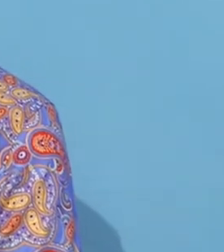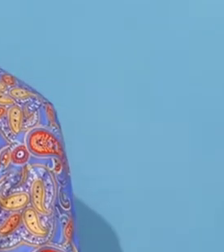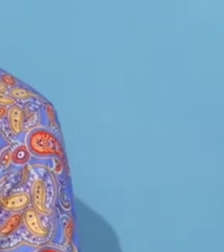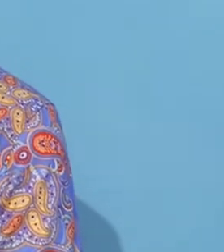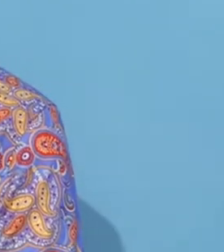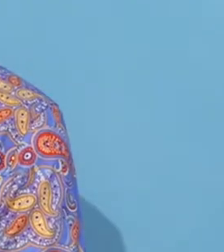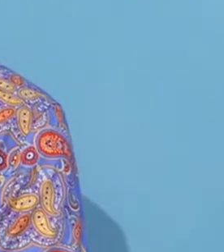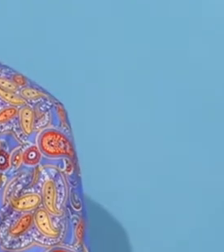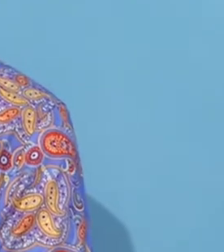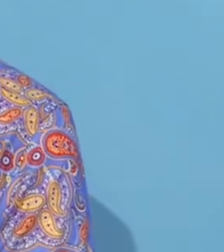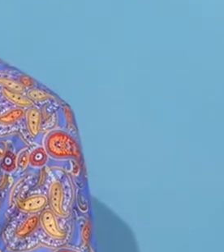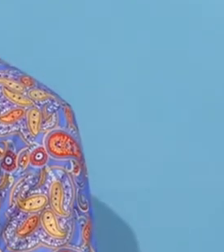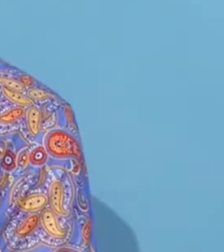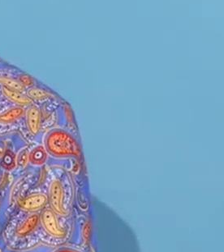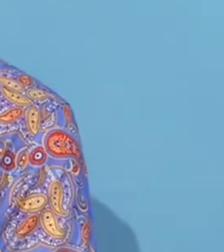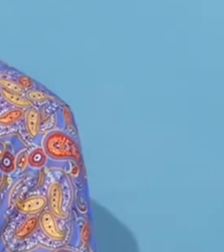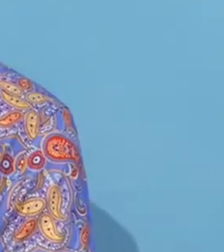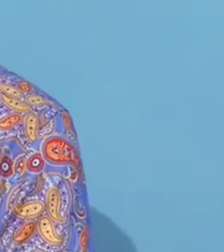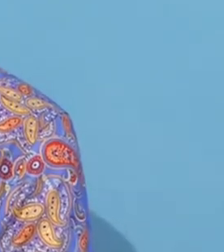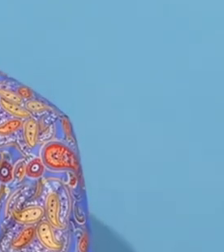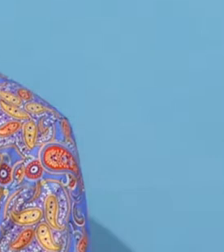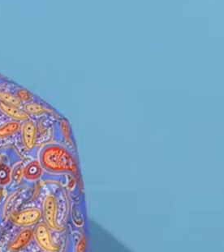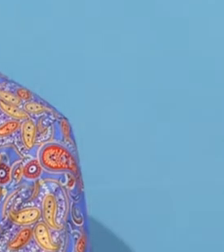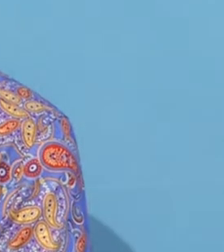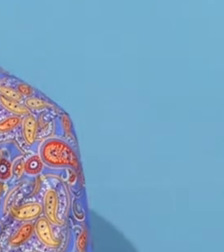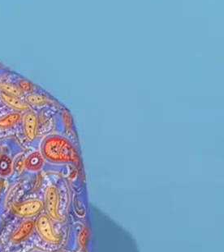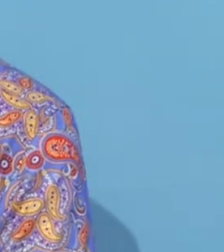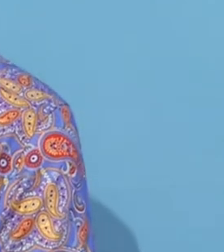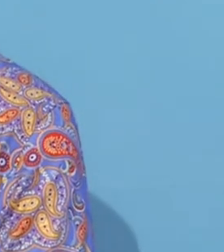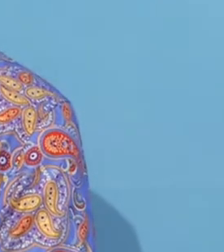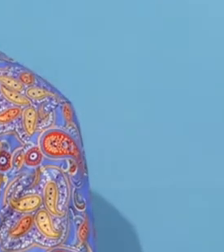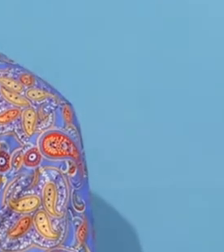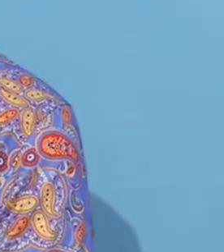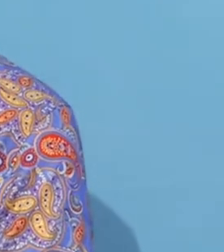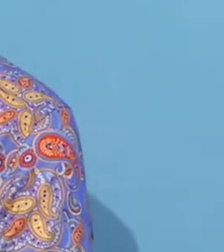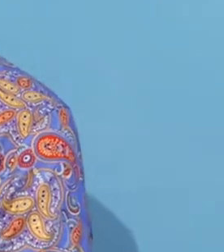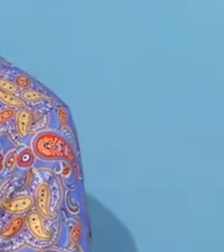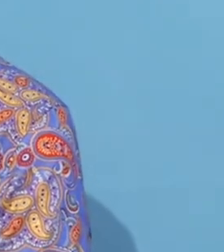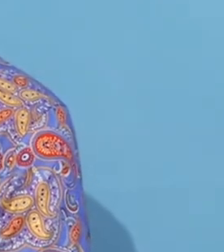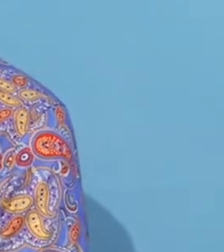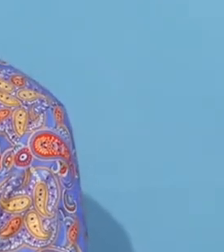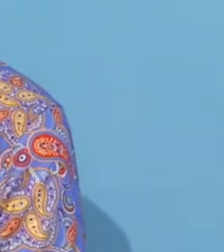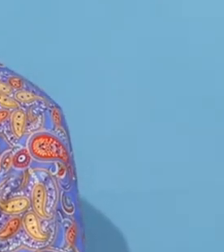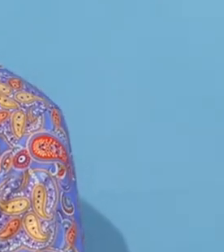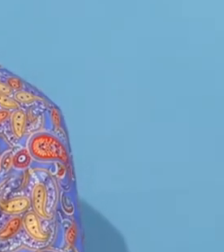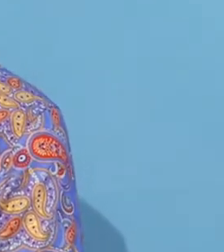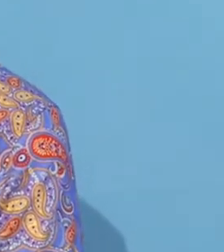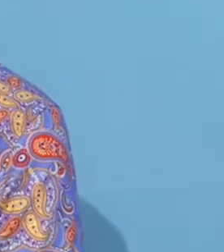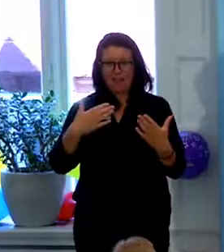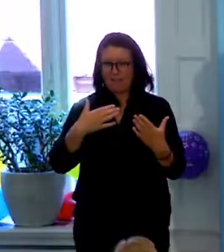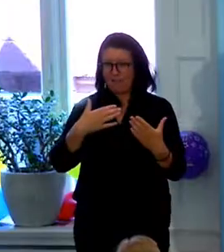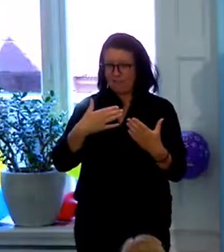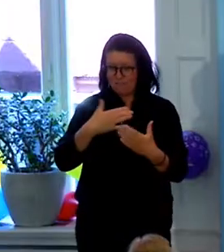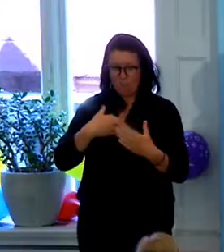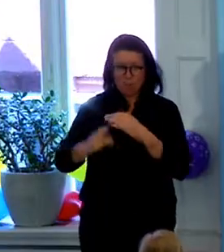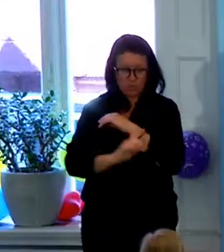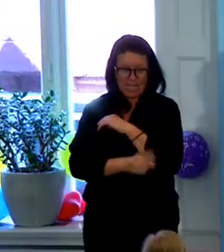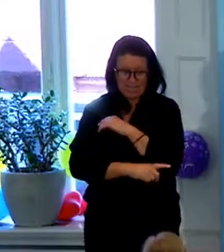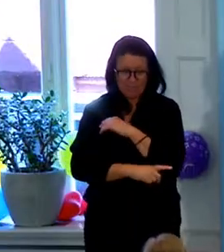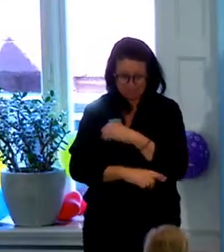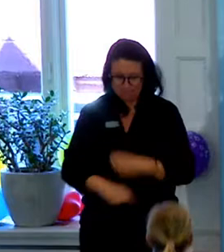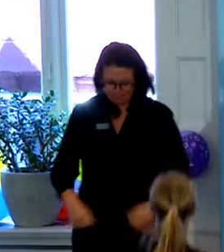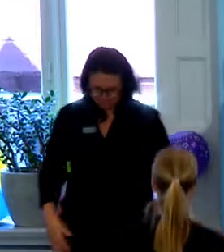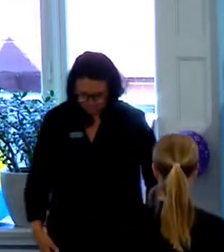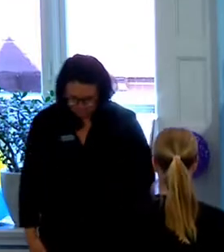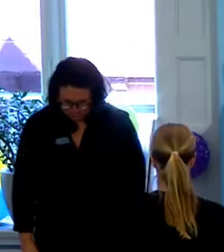stor frihet för människor att få leva sina egna liv. Det är det vi försvarar. Det är det som är vår samhällsmodell. Kan du också kort